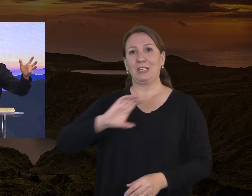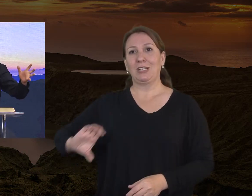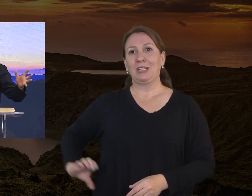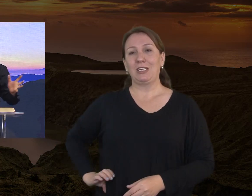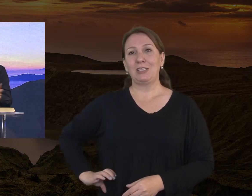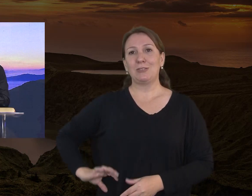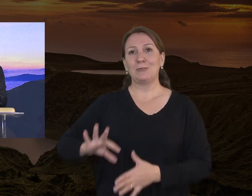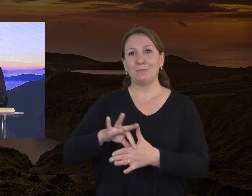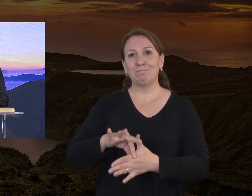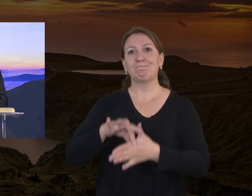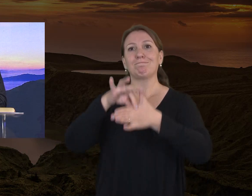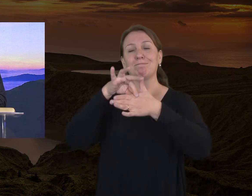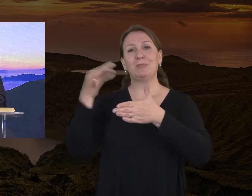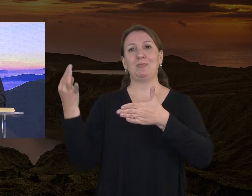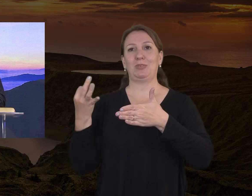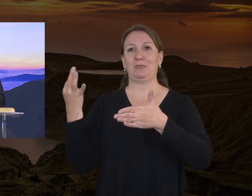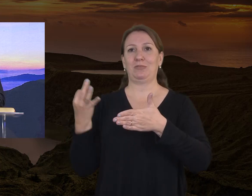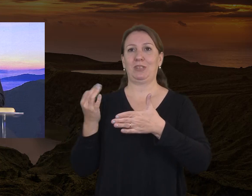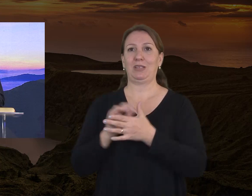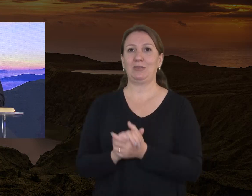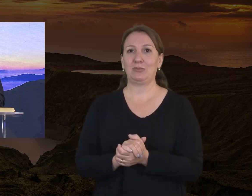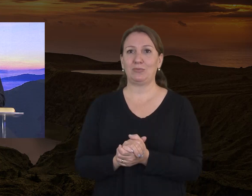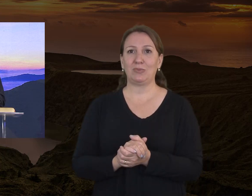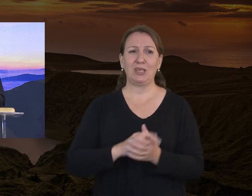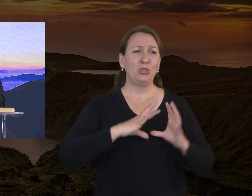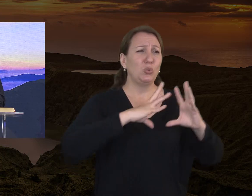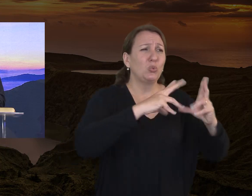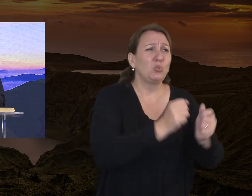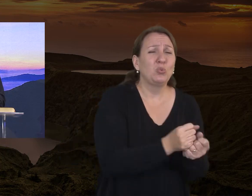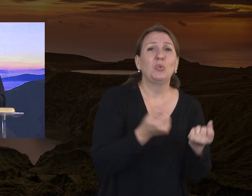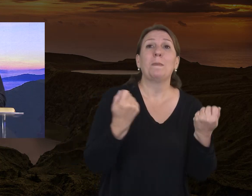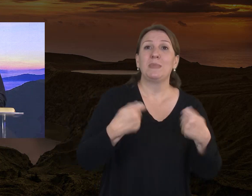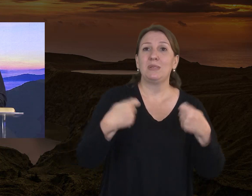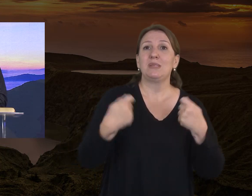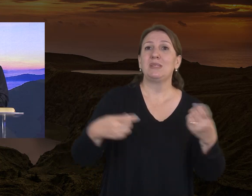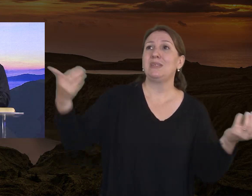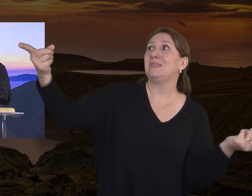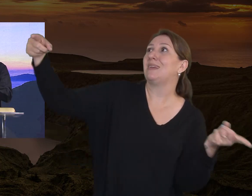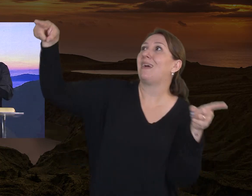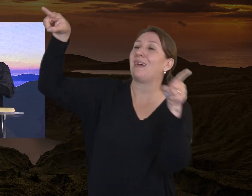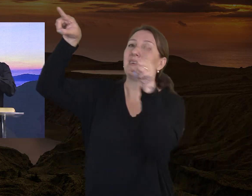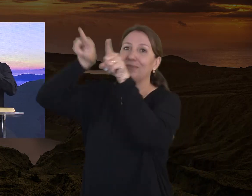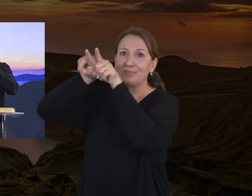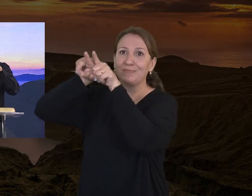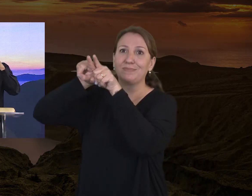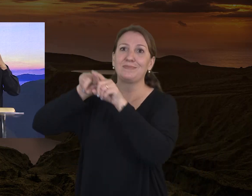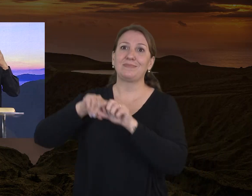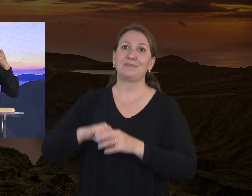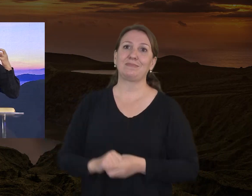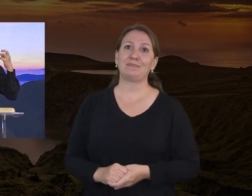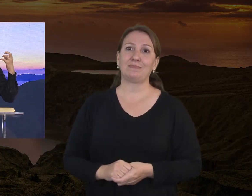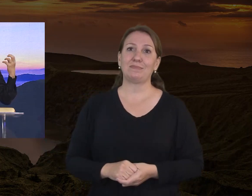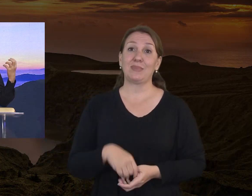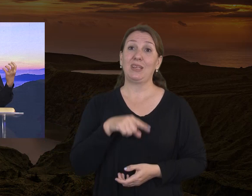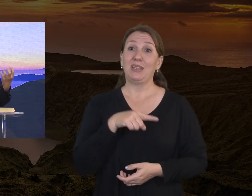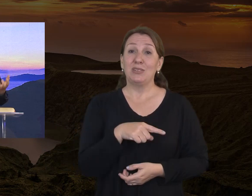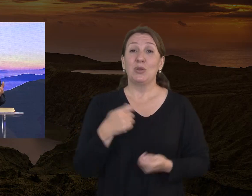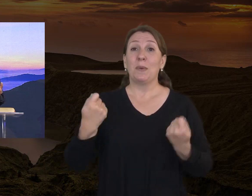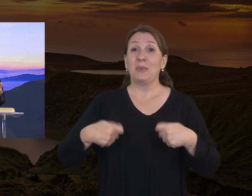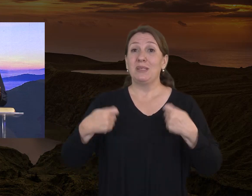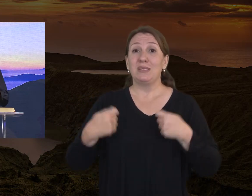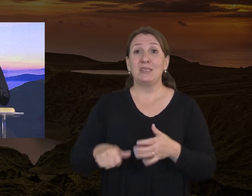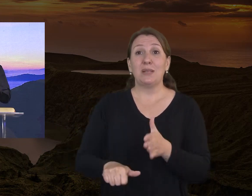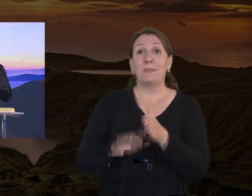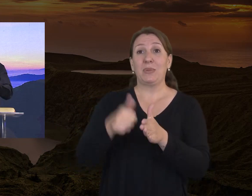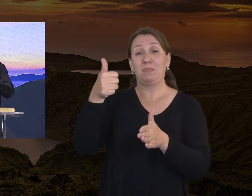serem reconectadas com Deus novamente por meio de Cristo. E isso passa pelo processo de